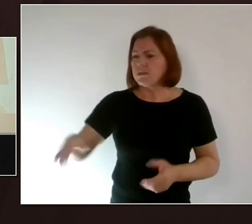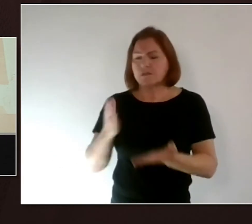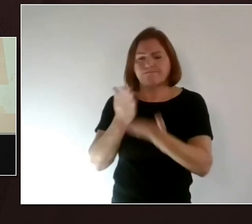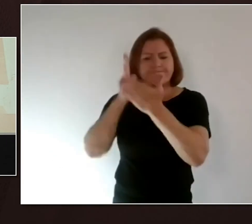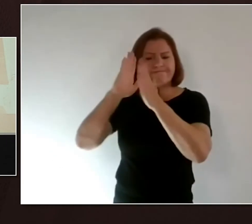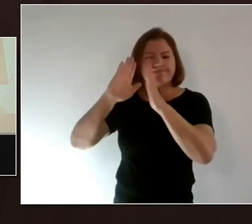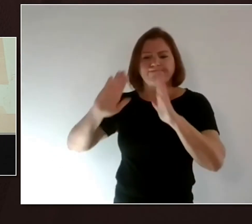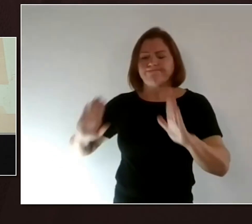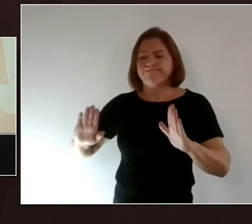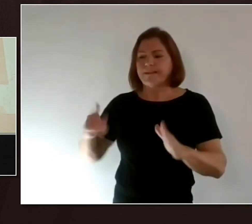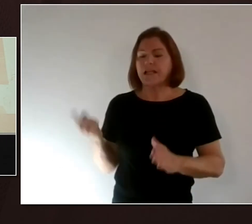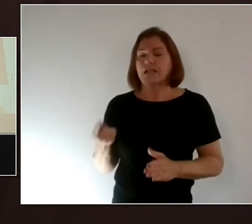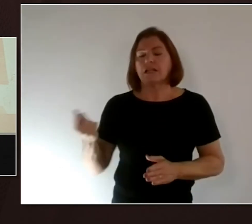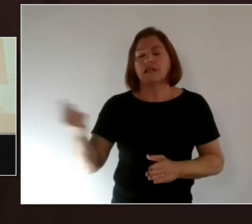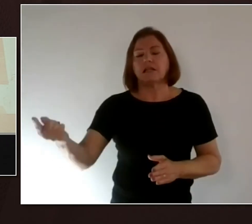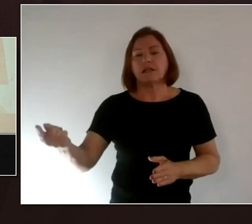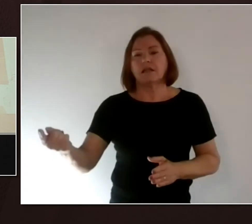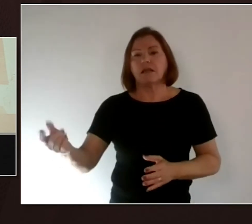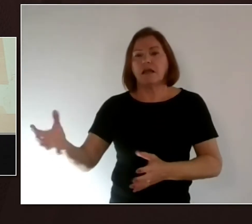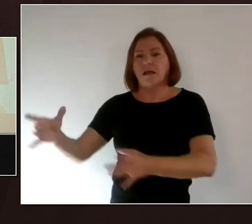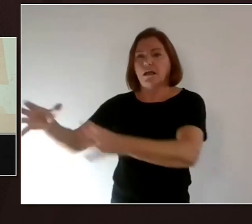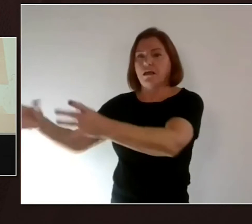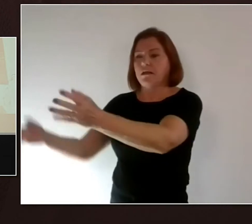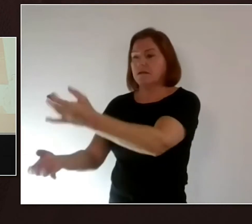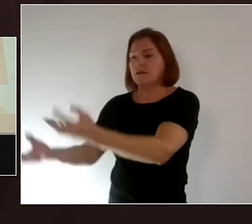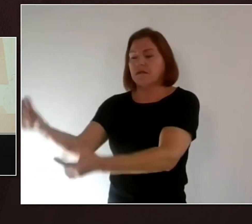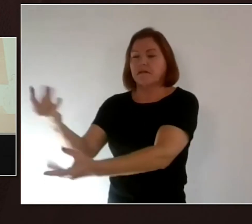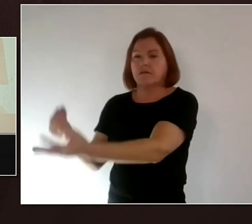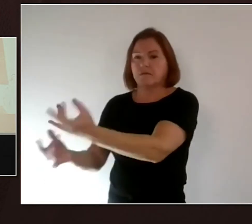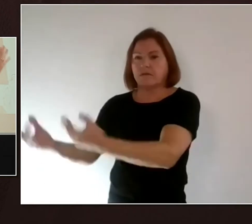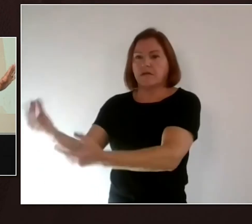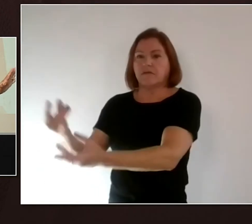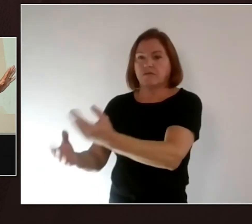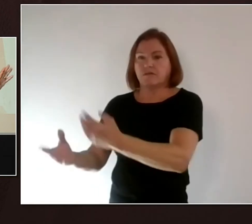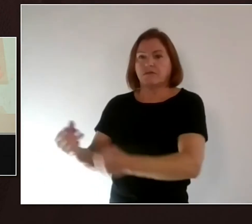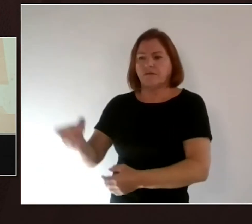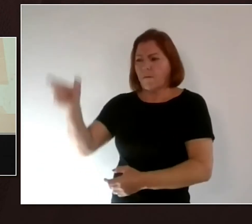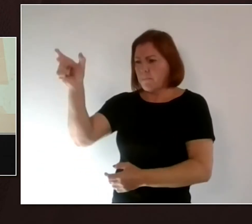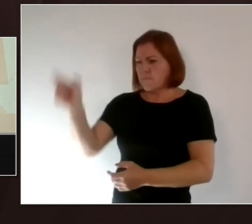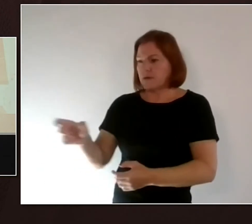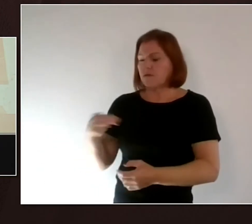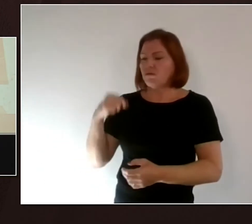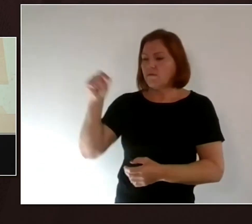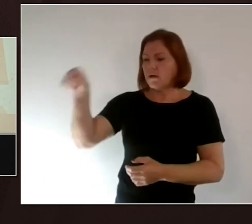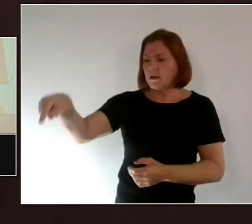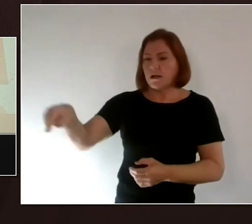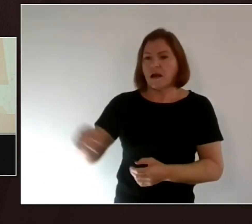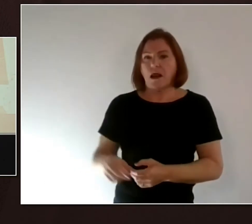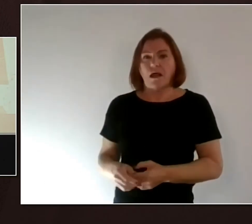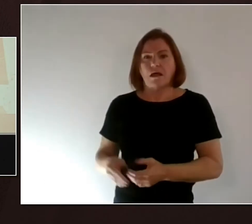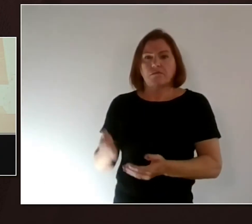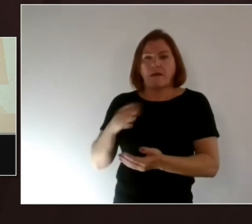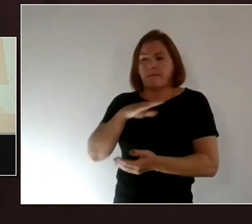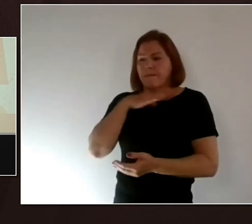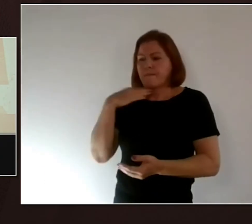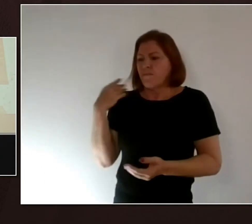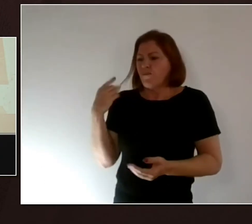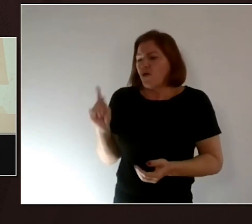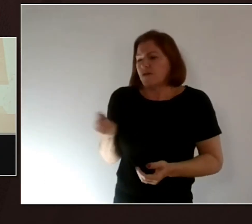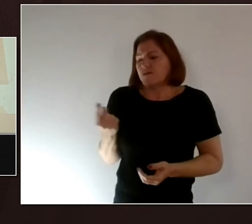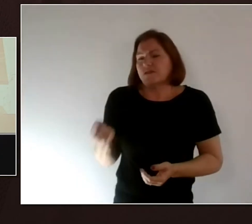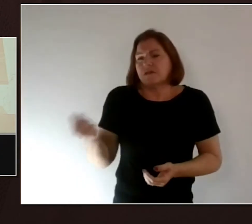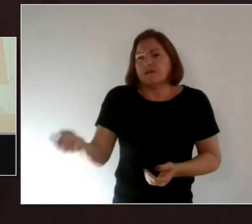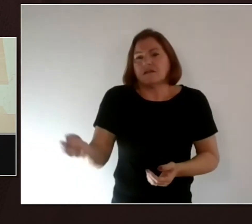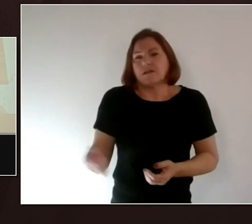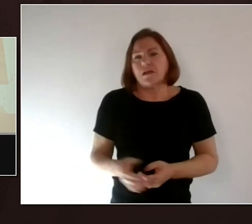que, a pessoa vai estar lá no lago de fogo, é a morte eterna, tá? É terrível. Aí